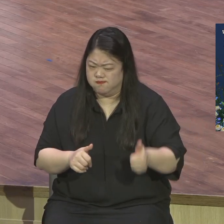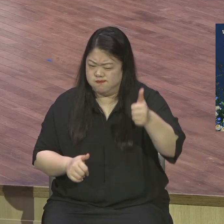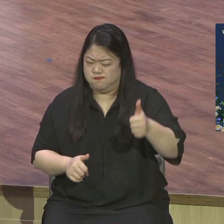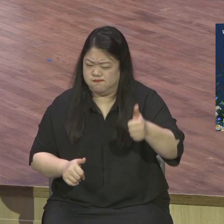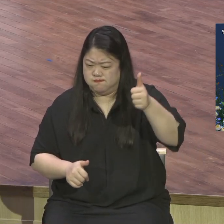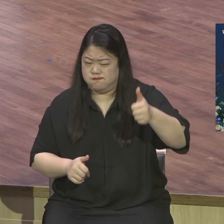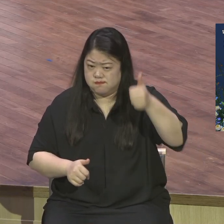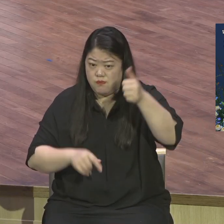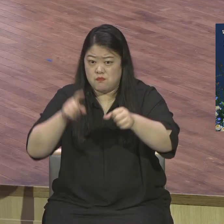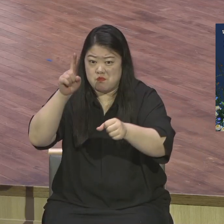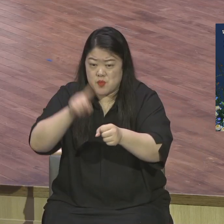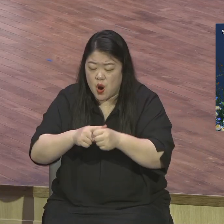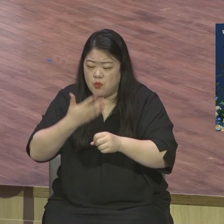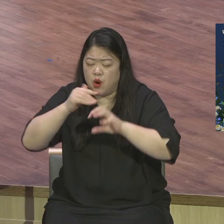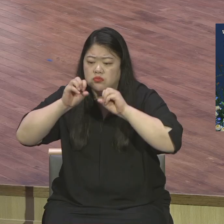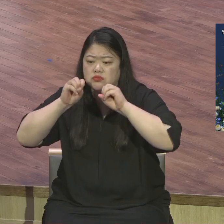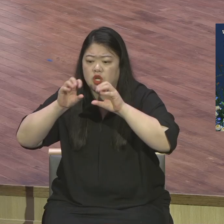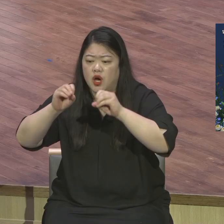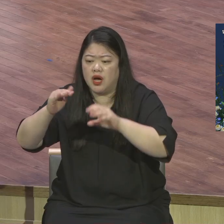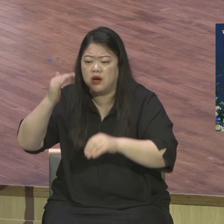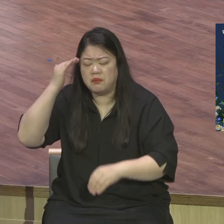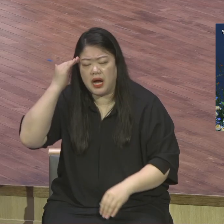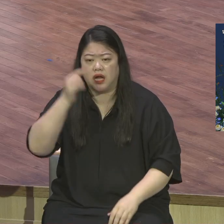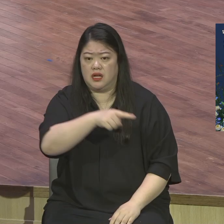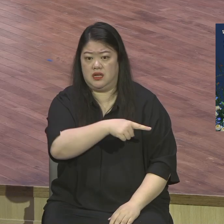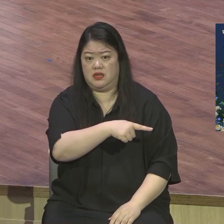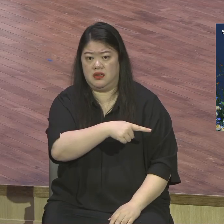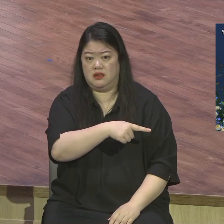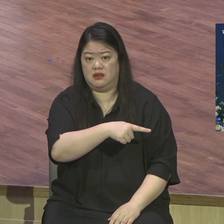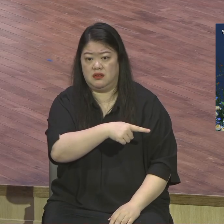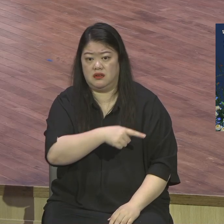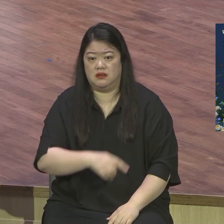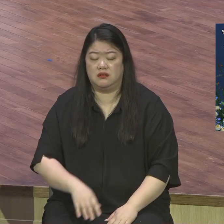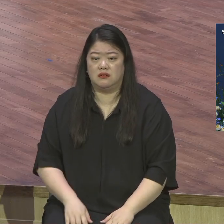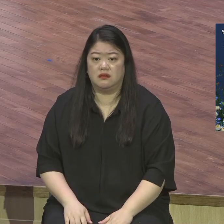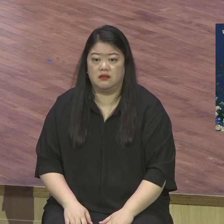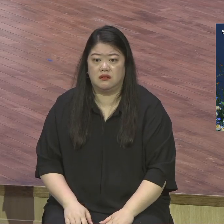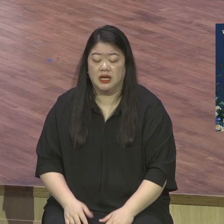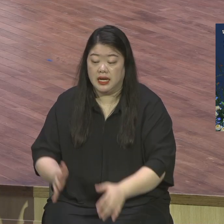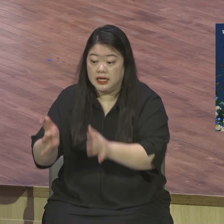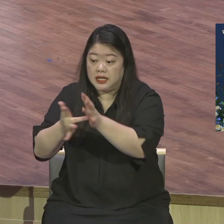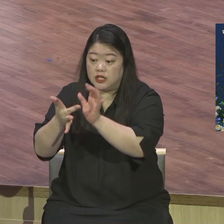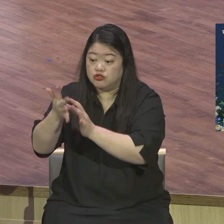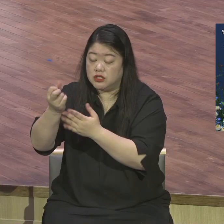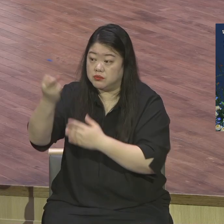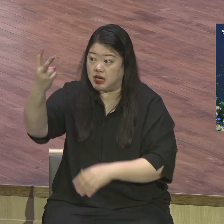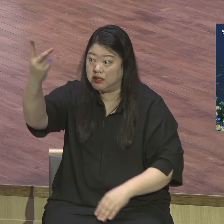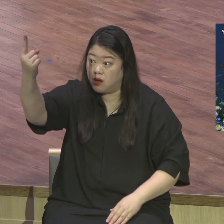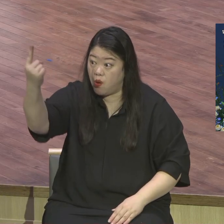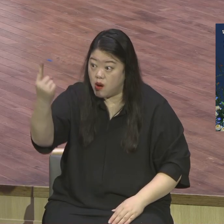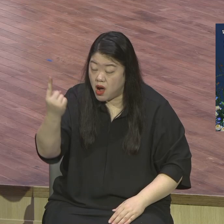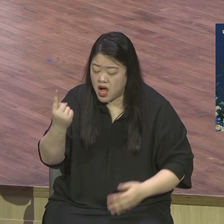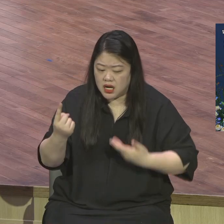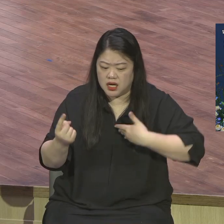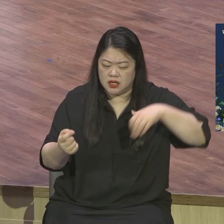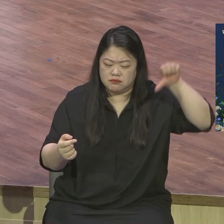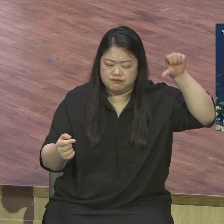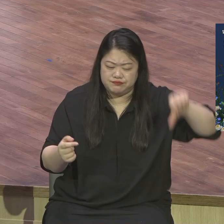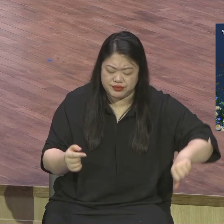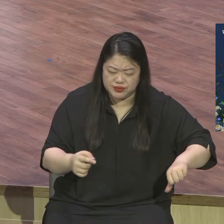예수님의 예수님이 절임해버리면 자기들은 무지경 속에 갇히게 되니까 영원히 갇히게 되니까